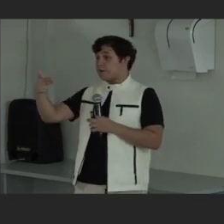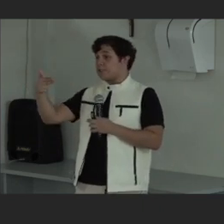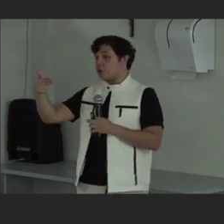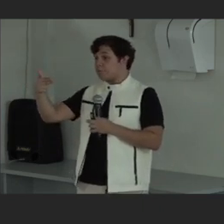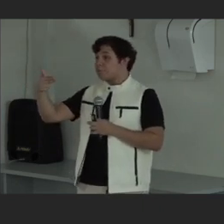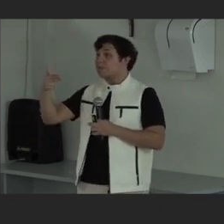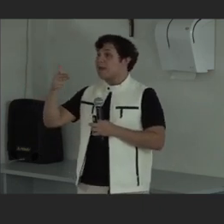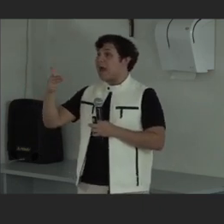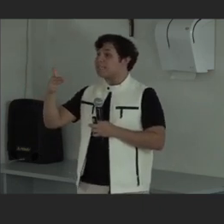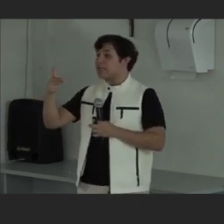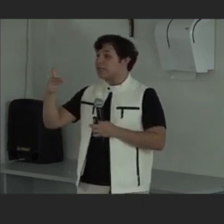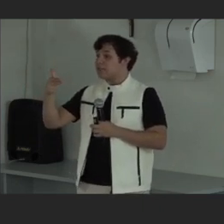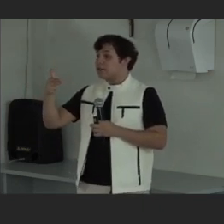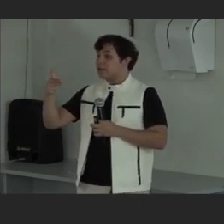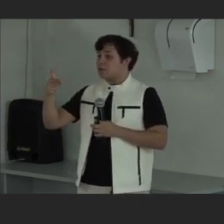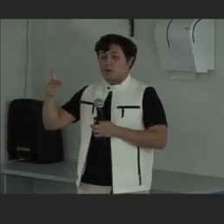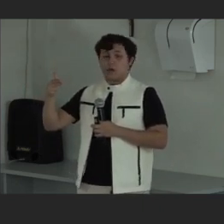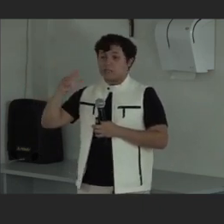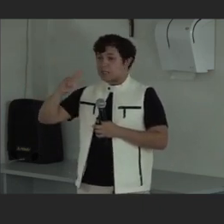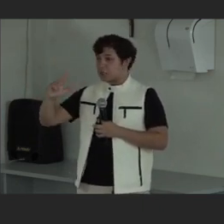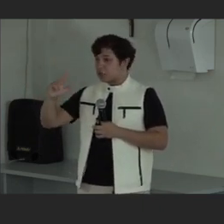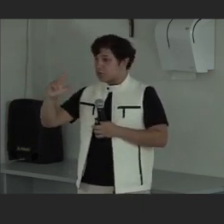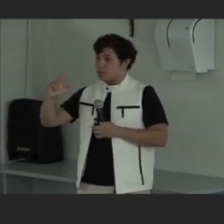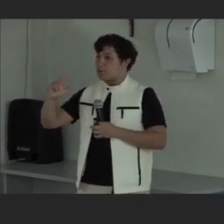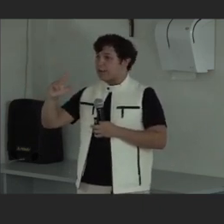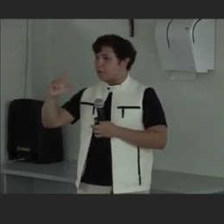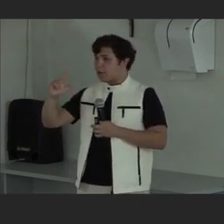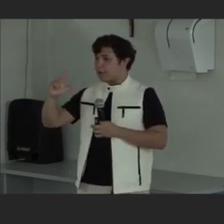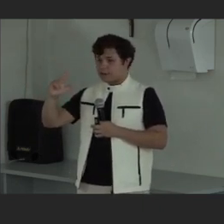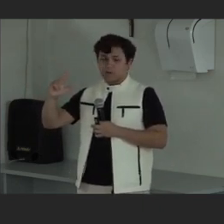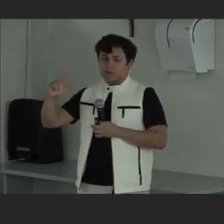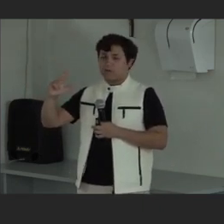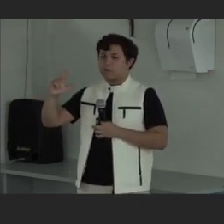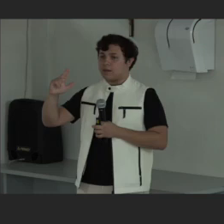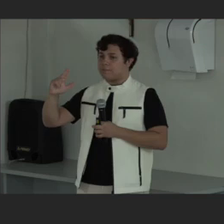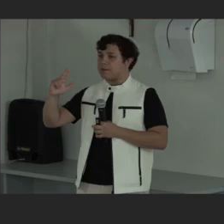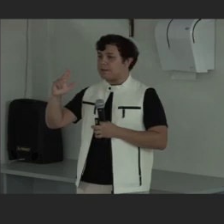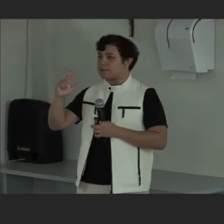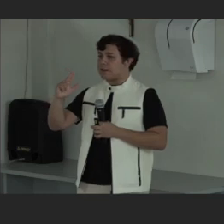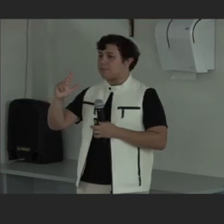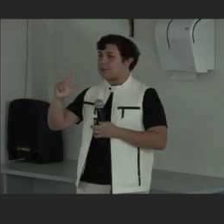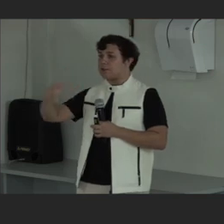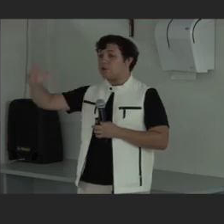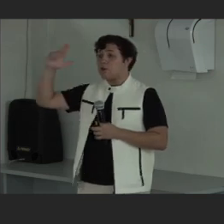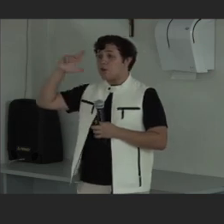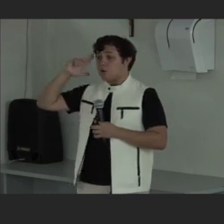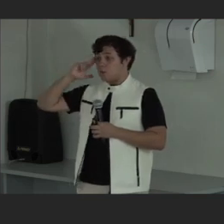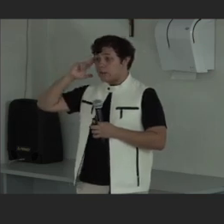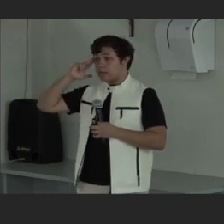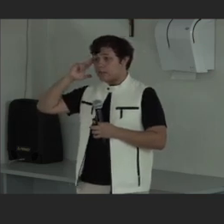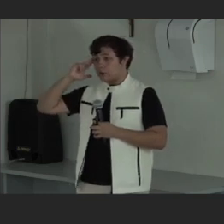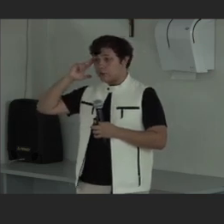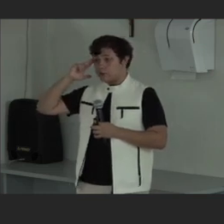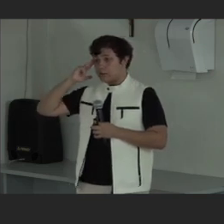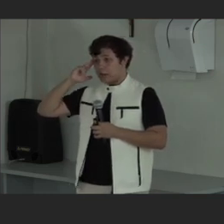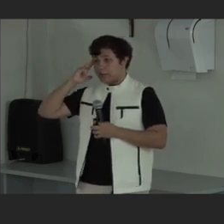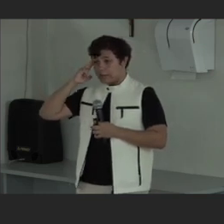configuración H, orientación oblicua y con palma hacia el piso, ubicación aquí